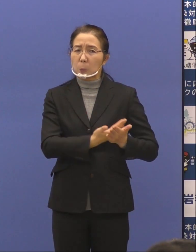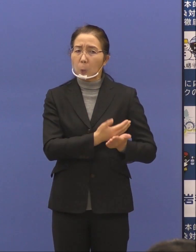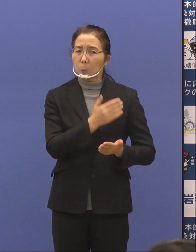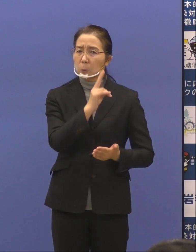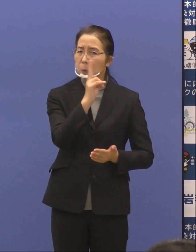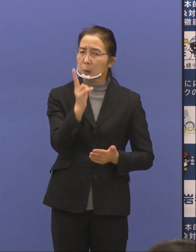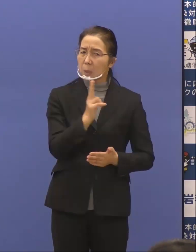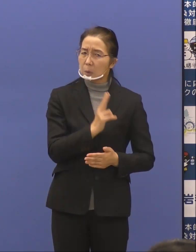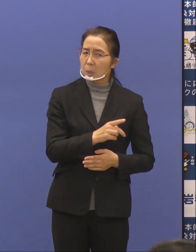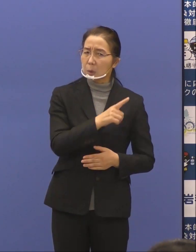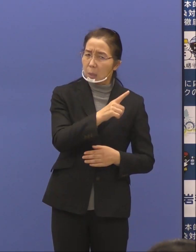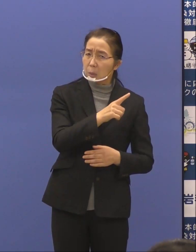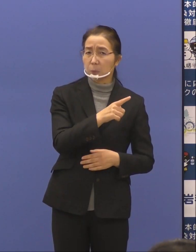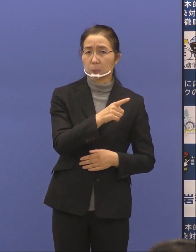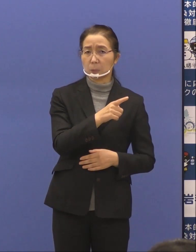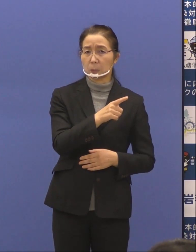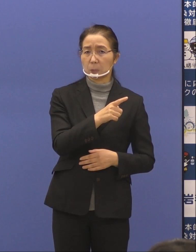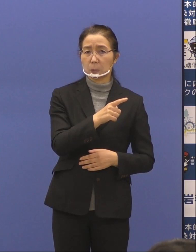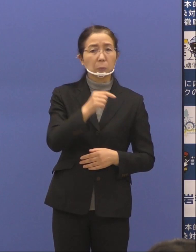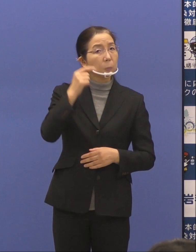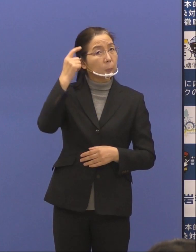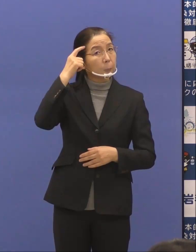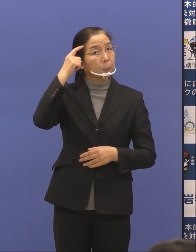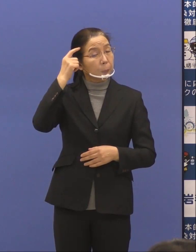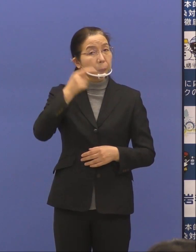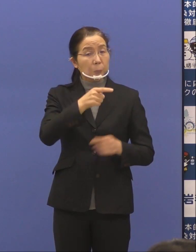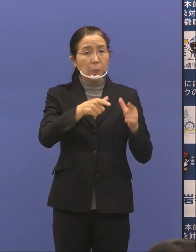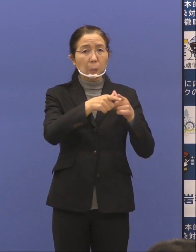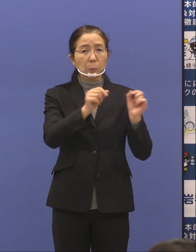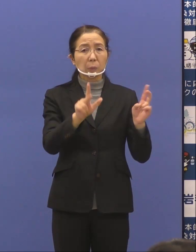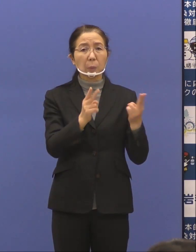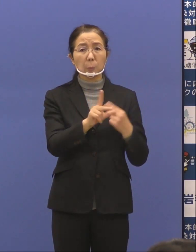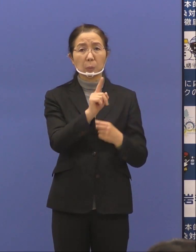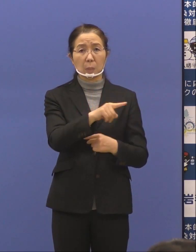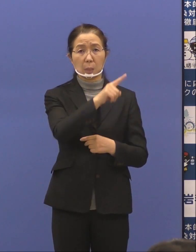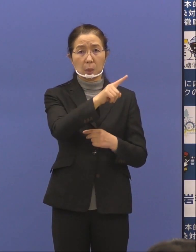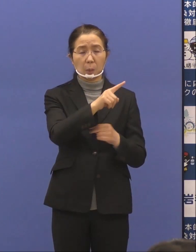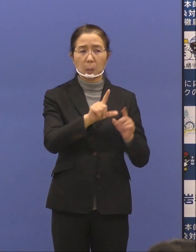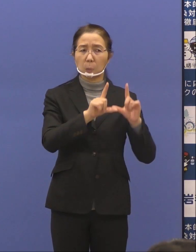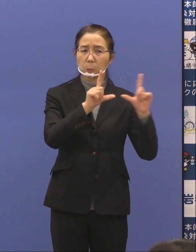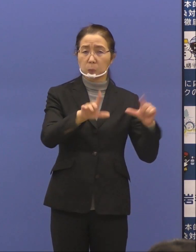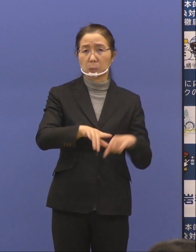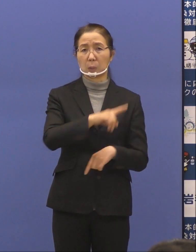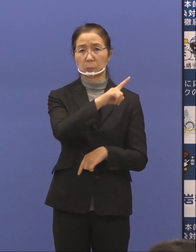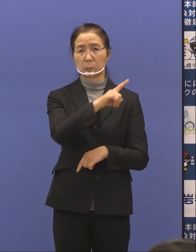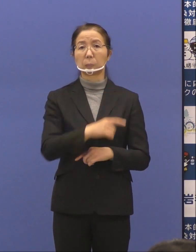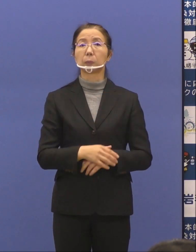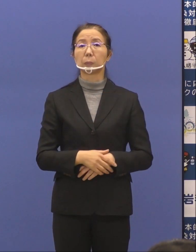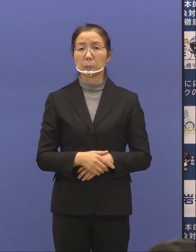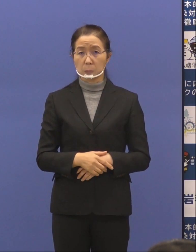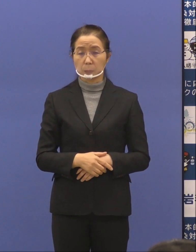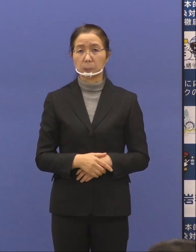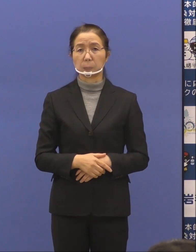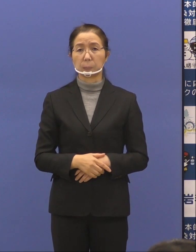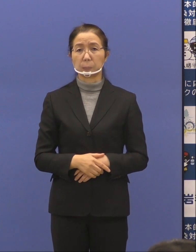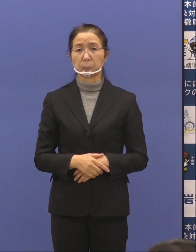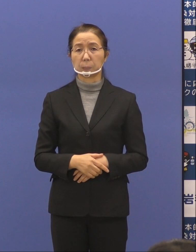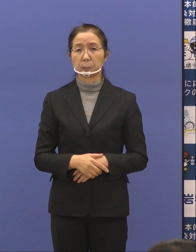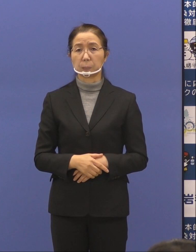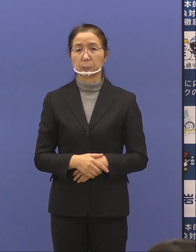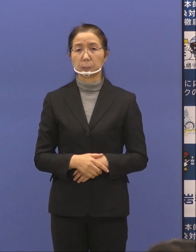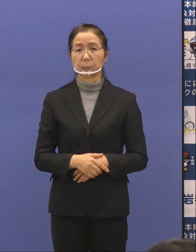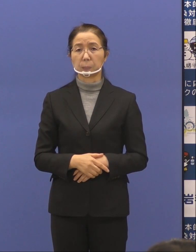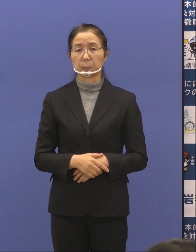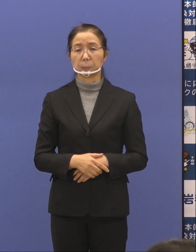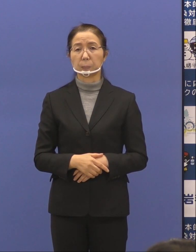ではないかというような趣旨のことを国の専門家の方も言っていたというふうに記